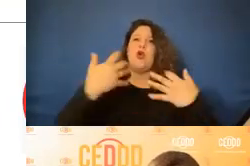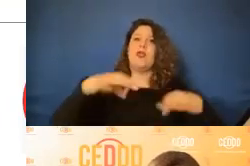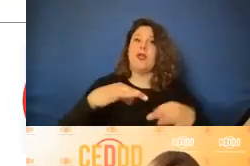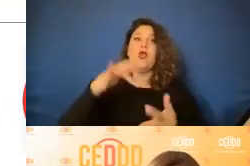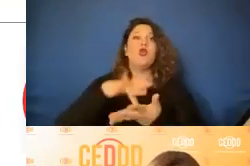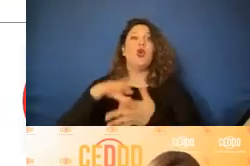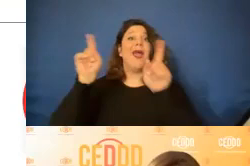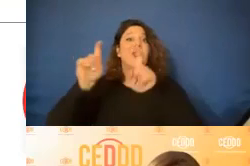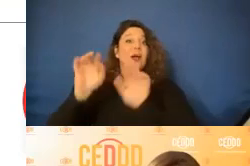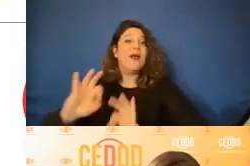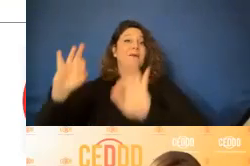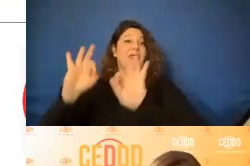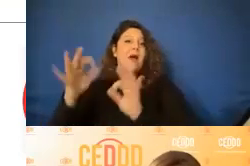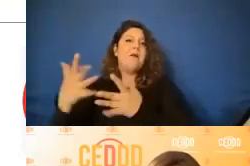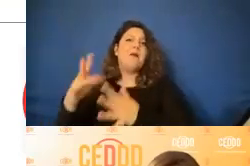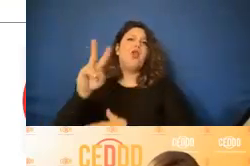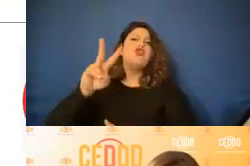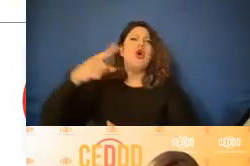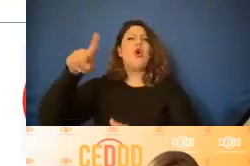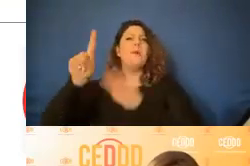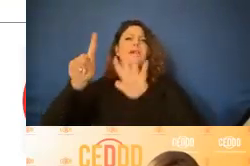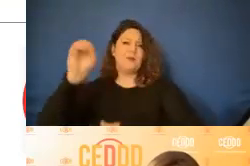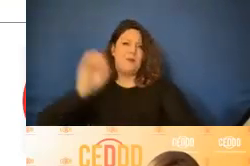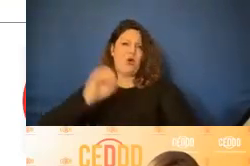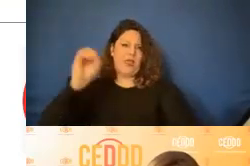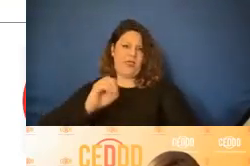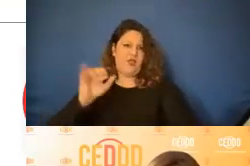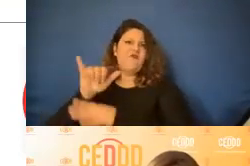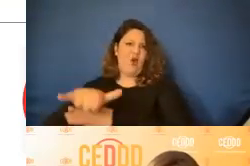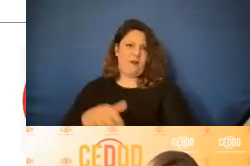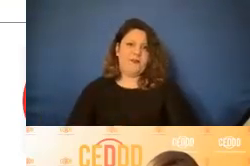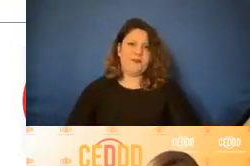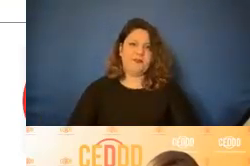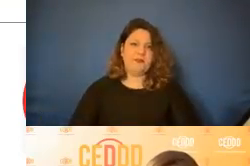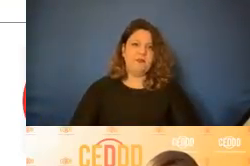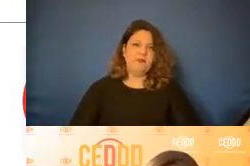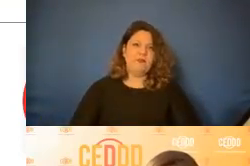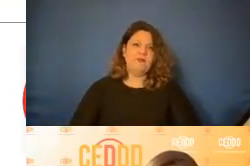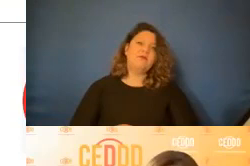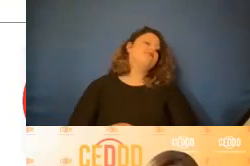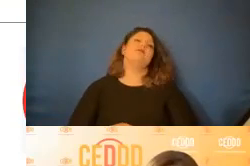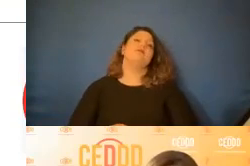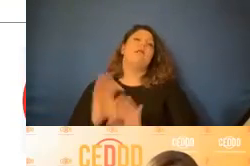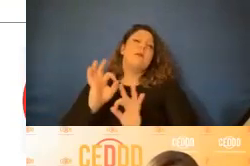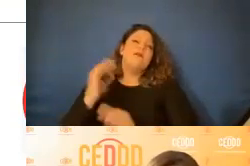especial está alrededor de un 2,6% de los alumnos con discapacidad que reciben bullying.